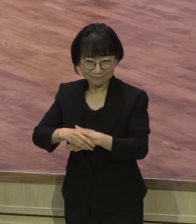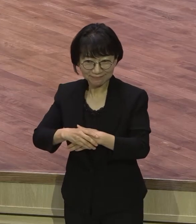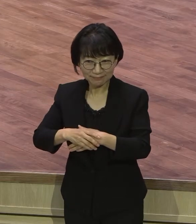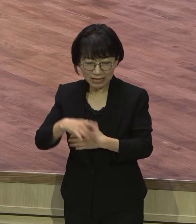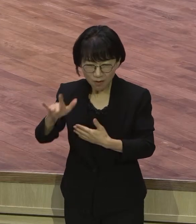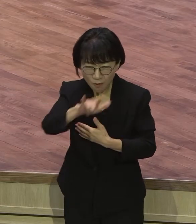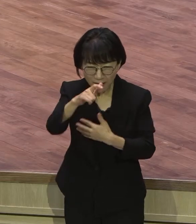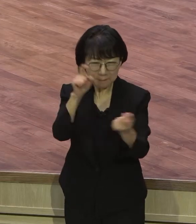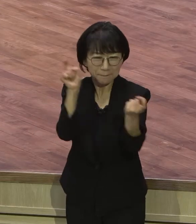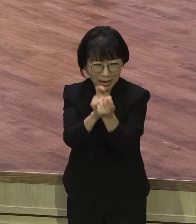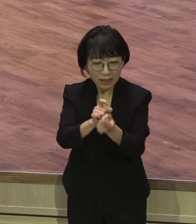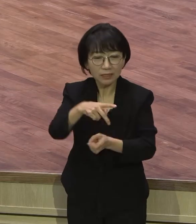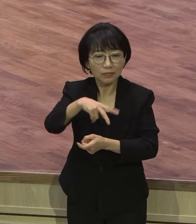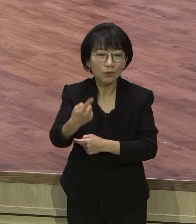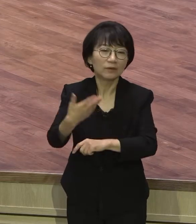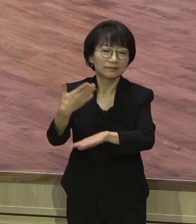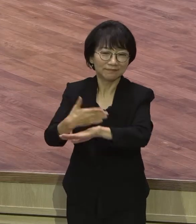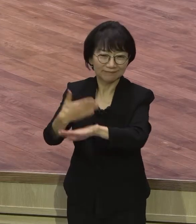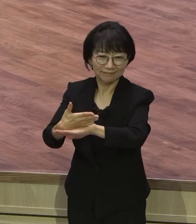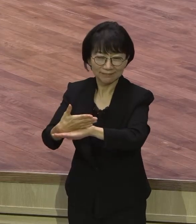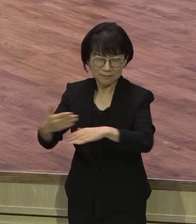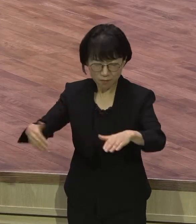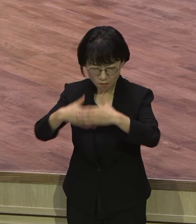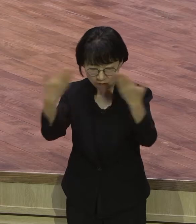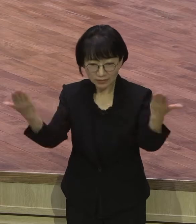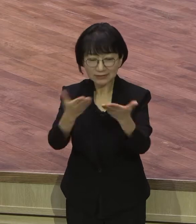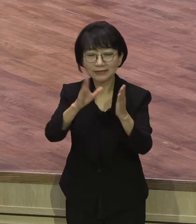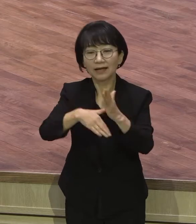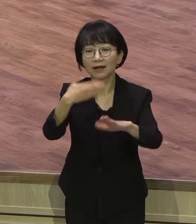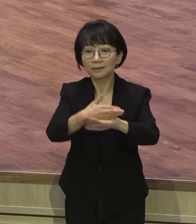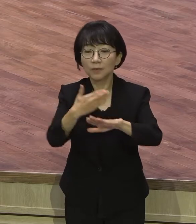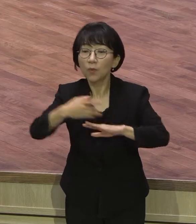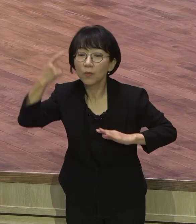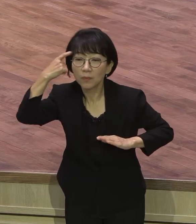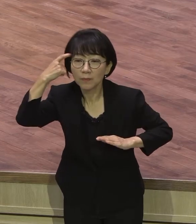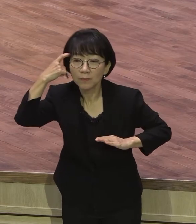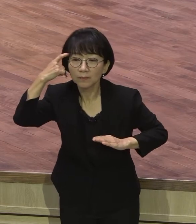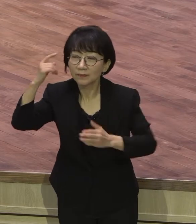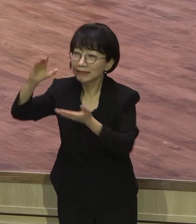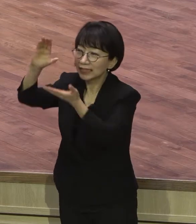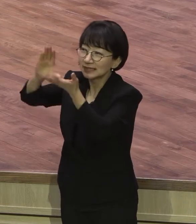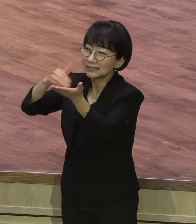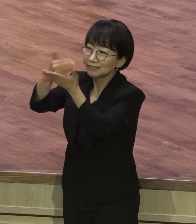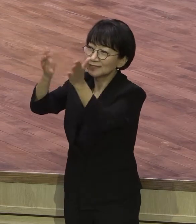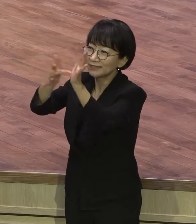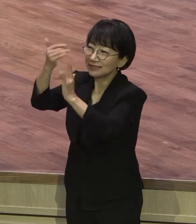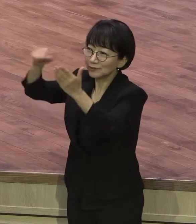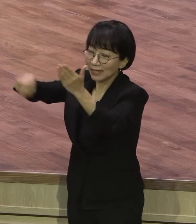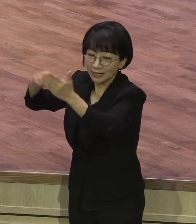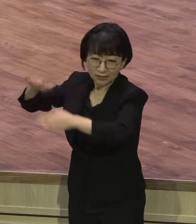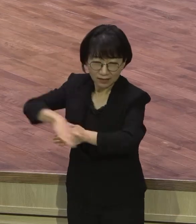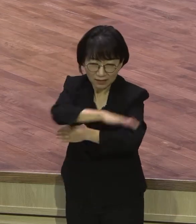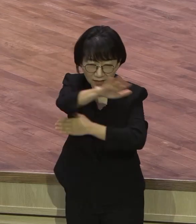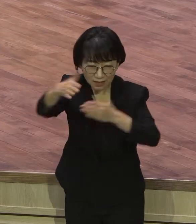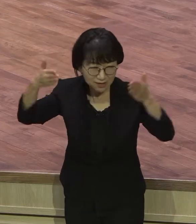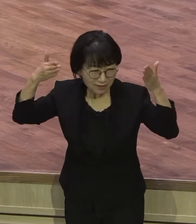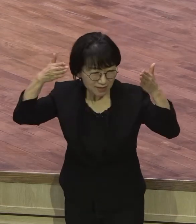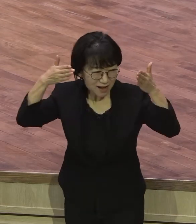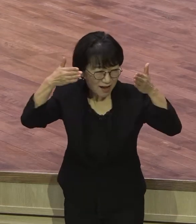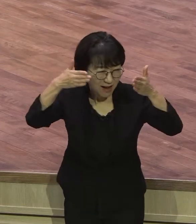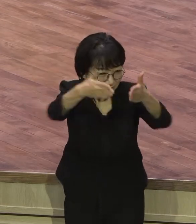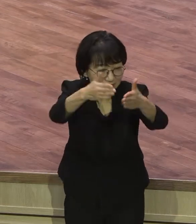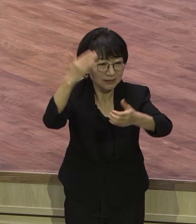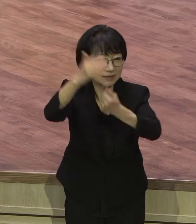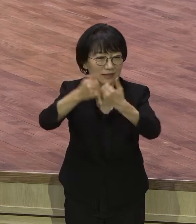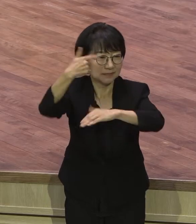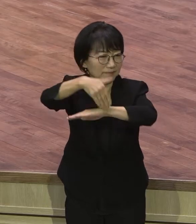범사에 감사하라. 뭐라고 했으면 이것은 그리스도 예수 안에서 너를 향하신 하나님의